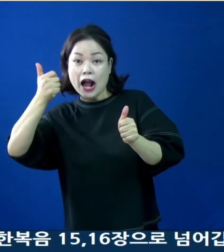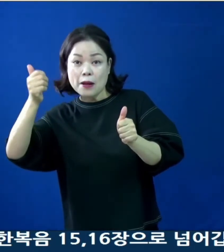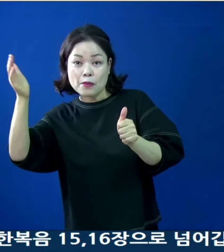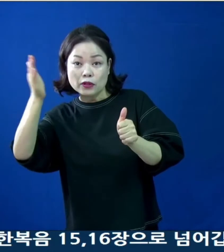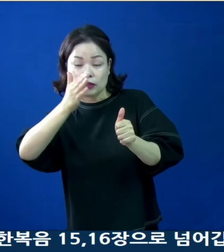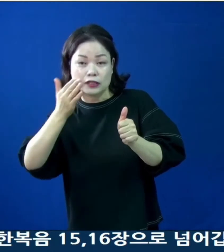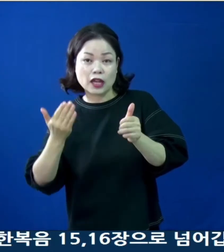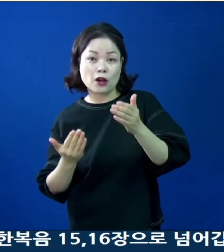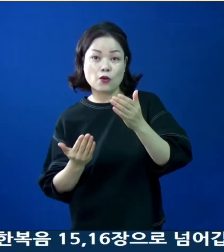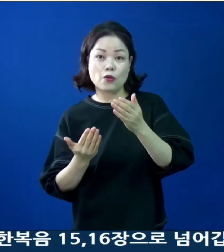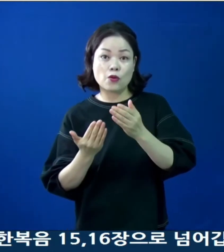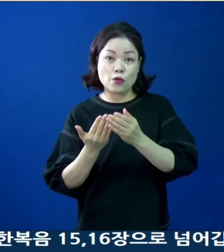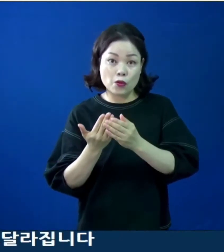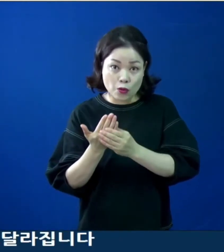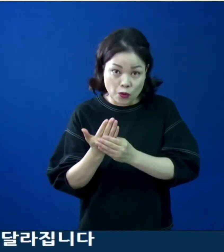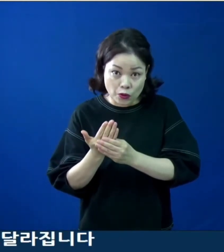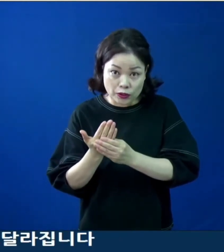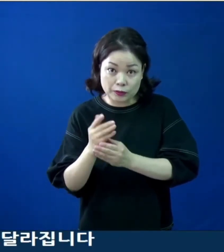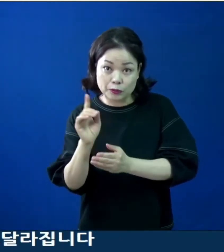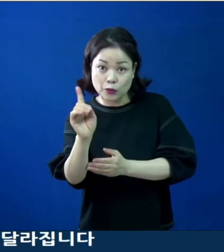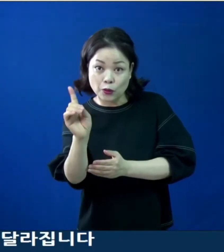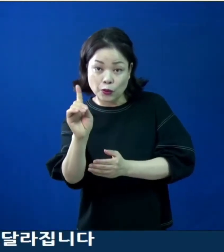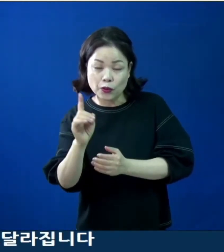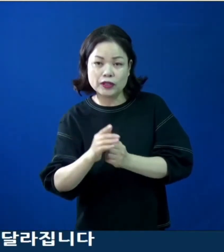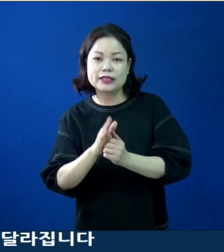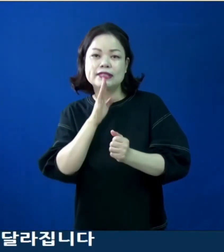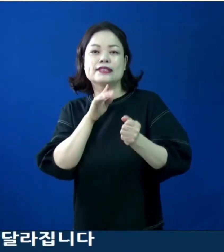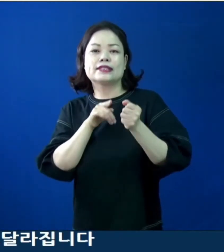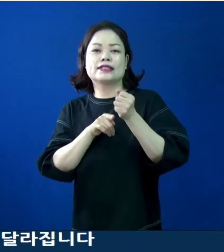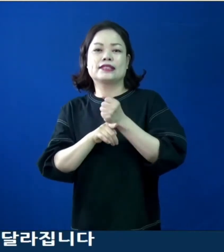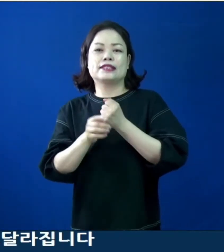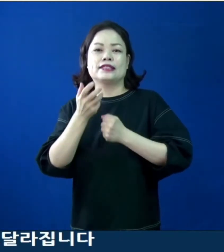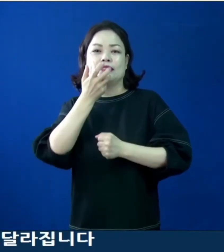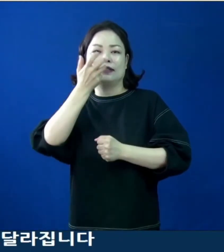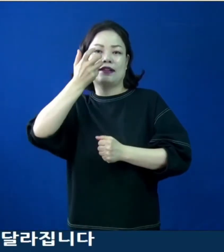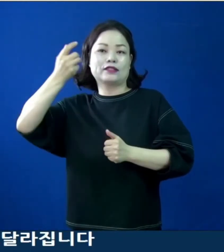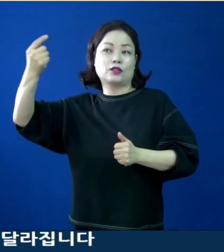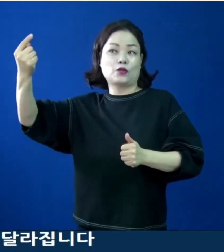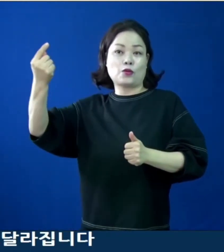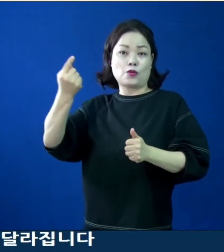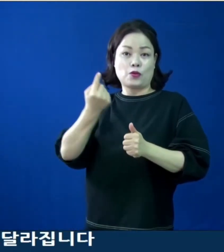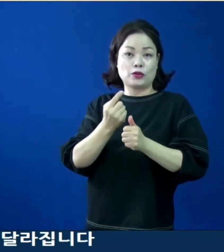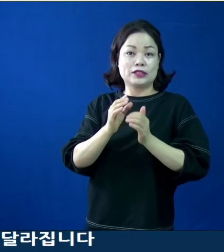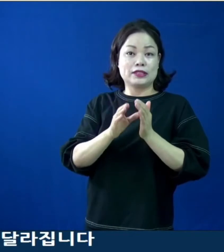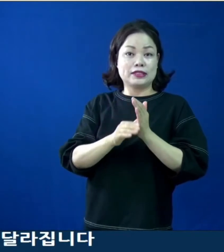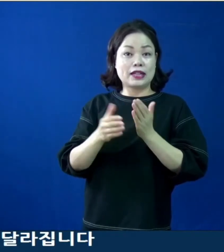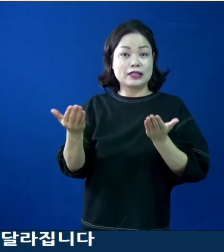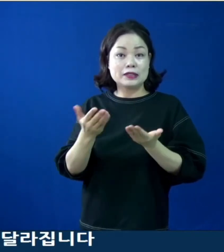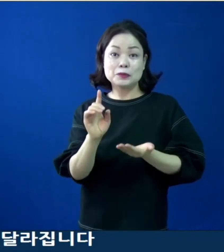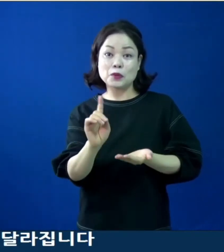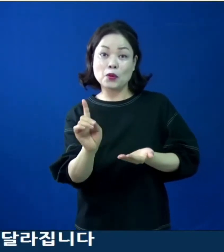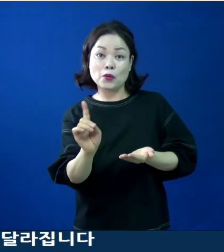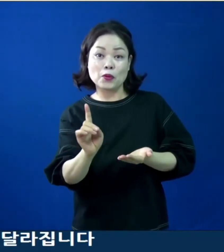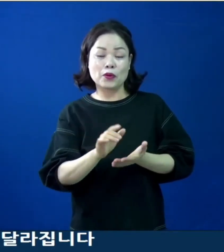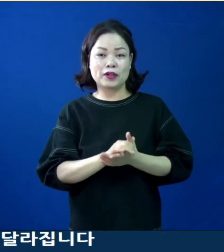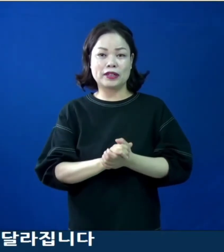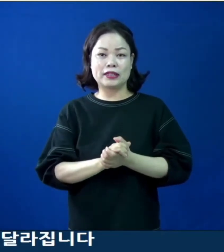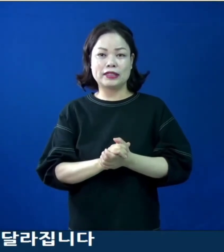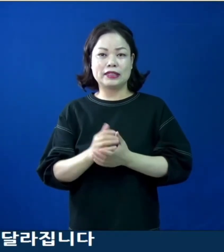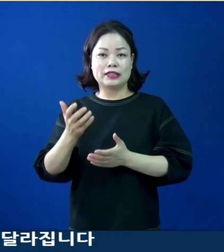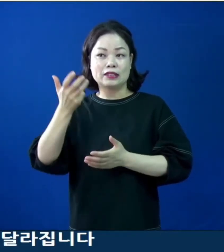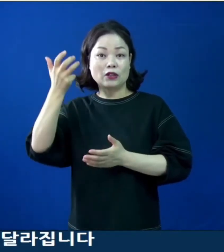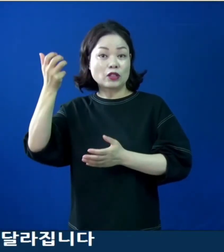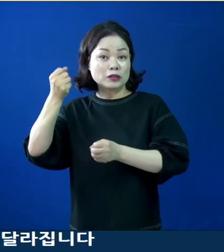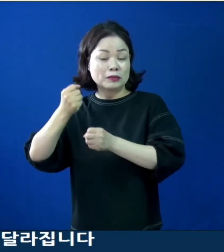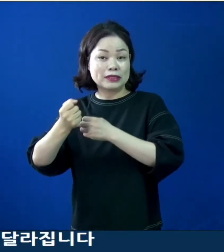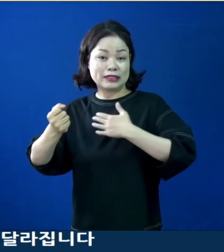아버지께로부터 나오시는 무엇이죠? 진리의 성령이 오실 때 그가 하시는 일이 무엇입니까?